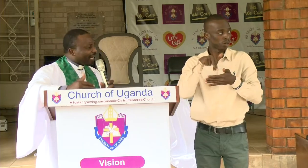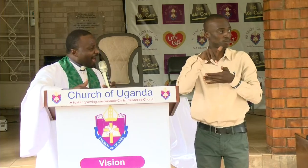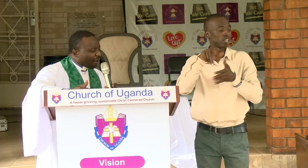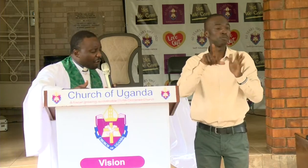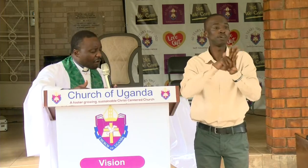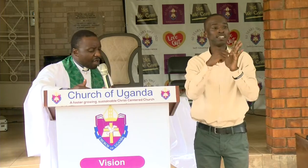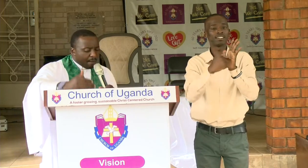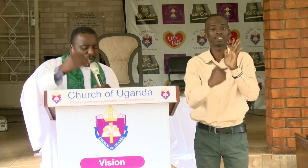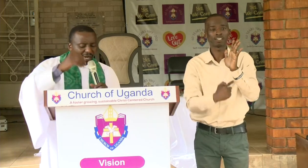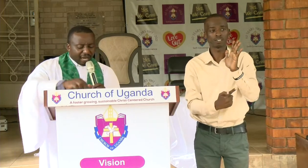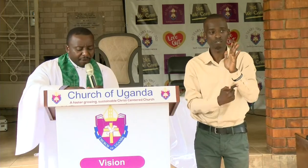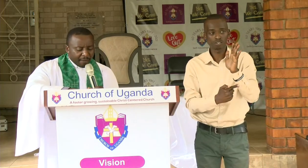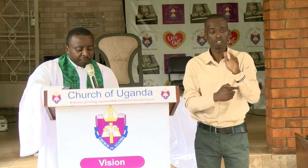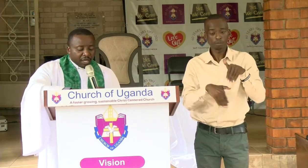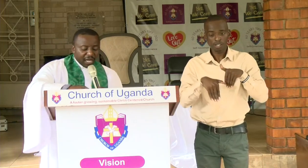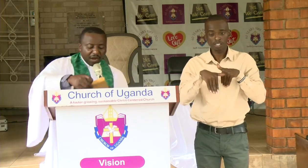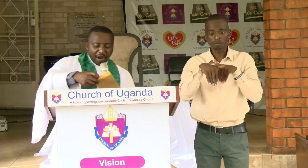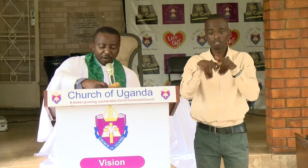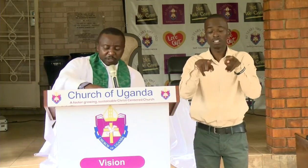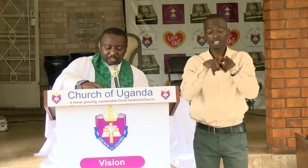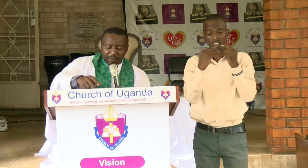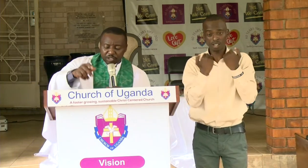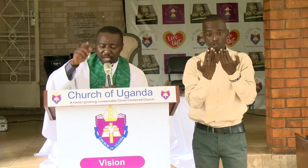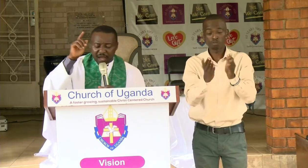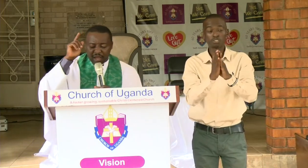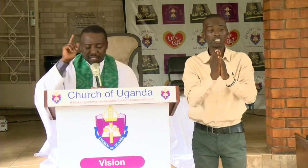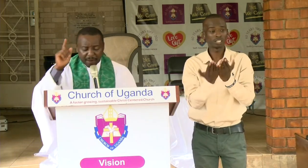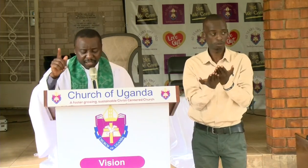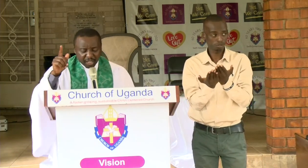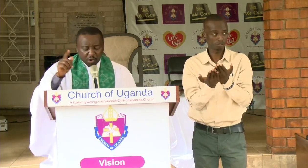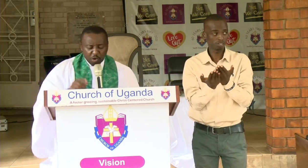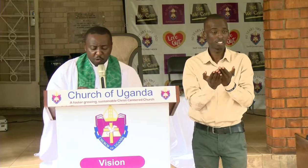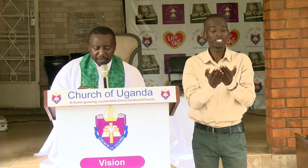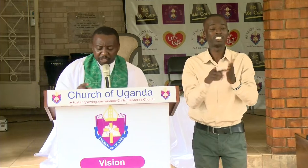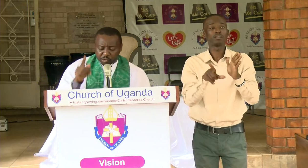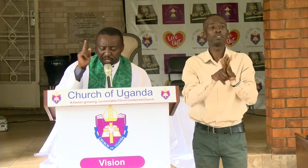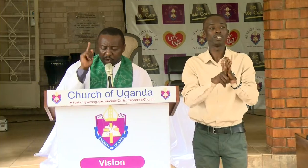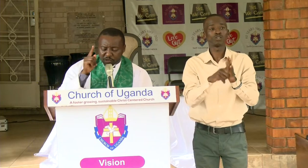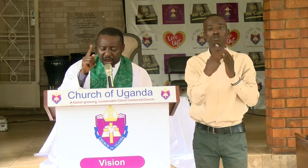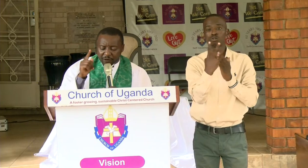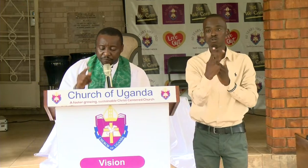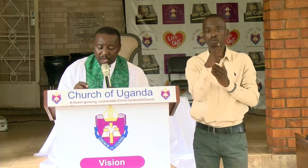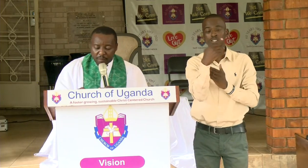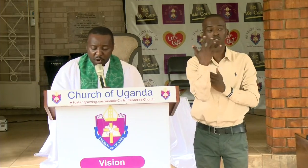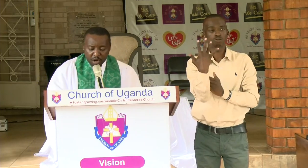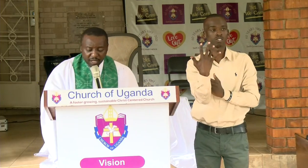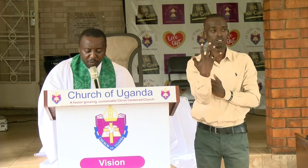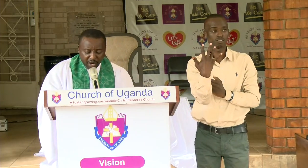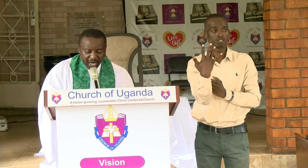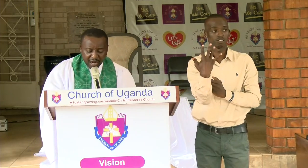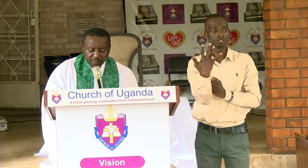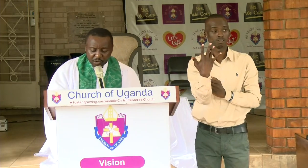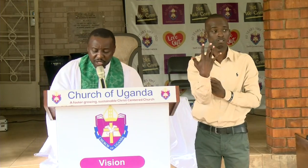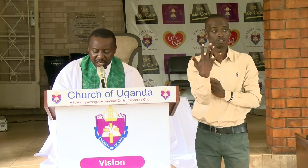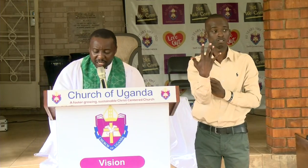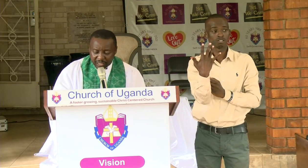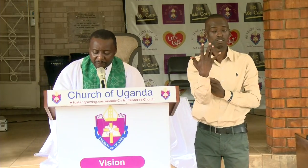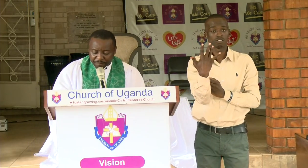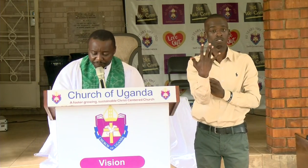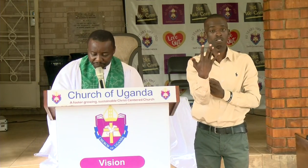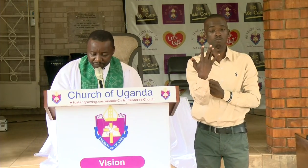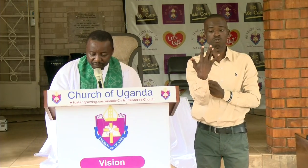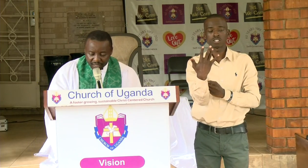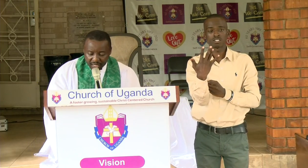mu mateeka ago bagatamulemu. Era ni wano mu kitabo ky'amateeka olw'okubiri essuula ey'okutaano bw'ogenda wano mu